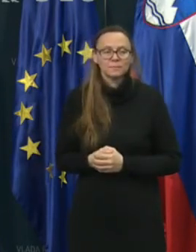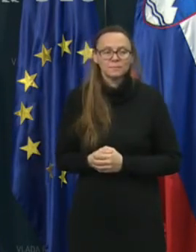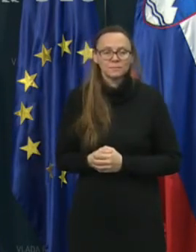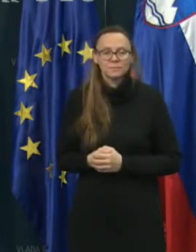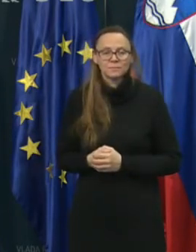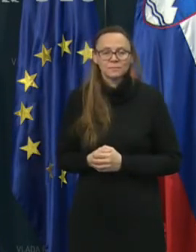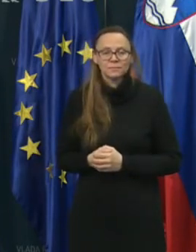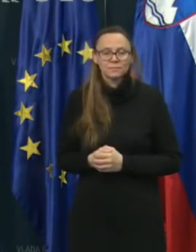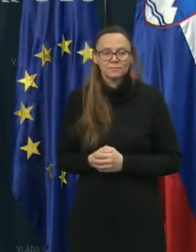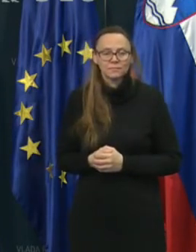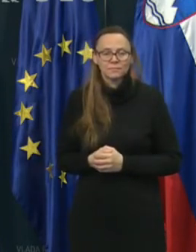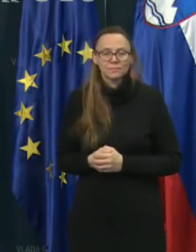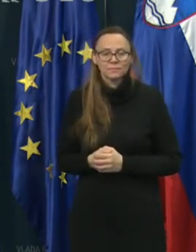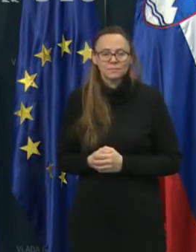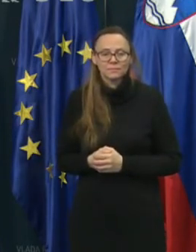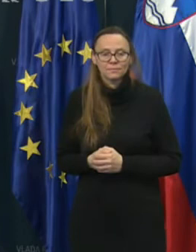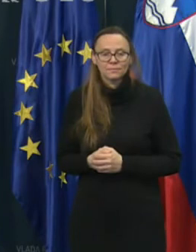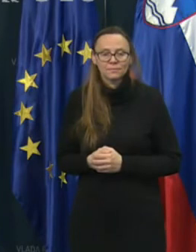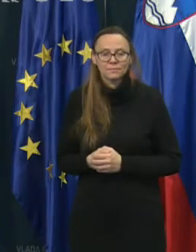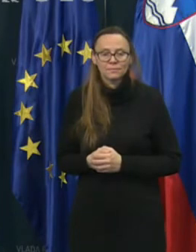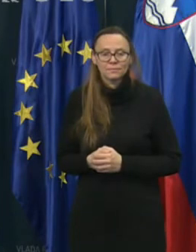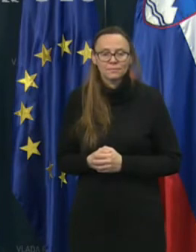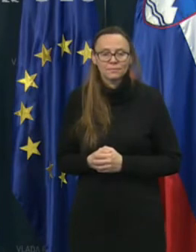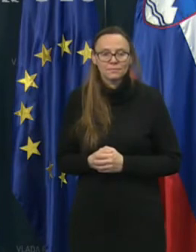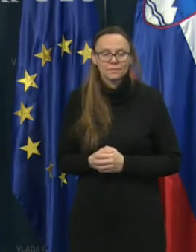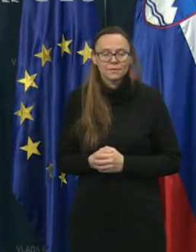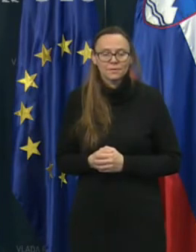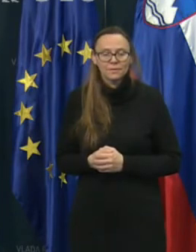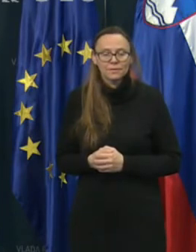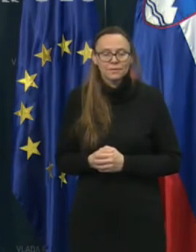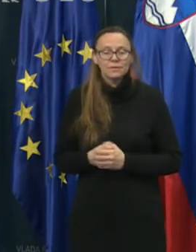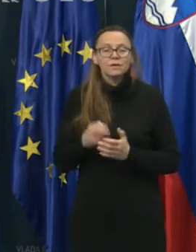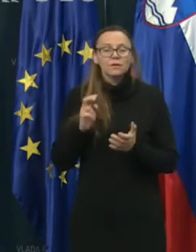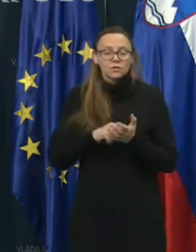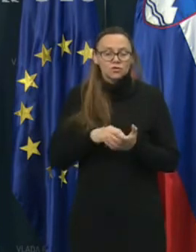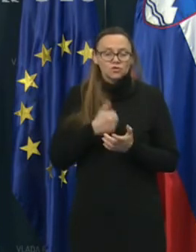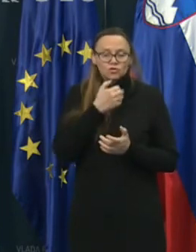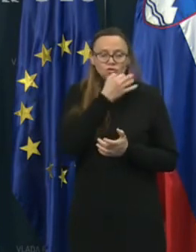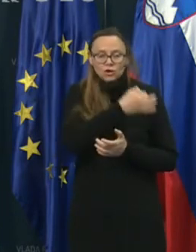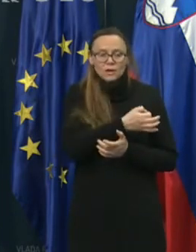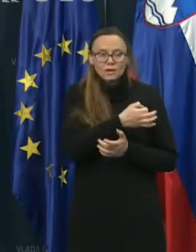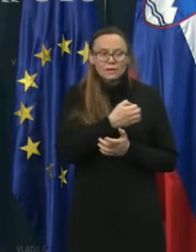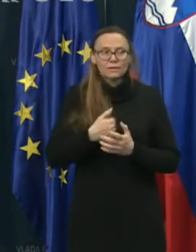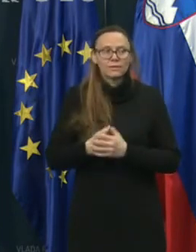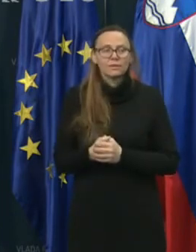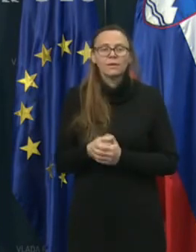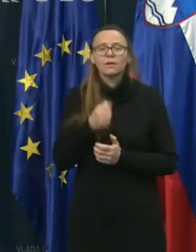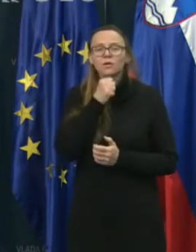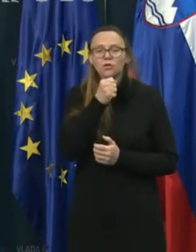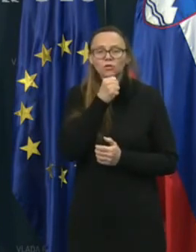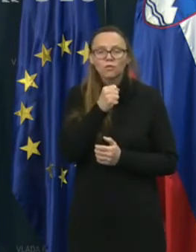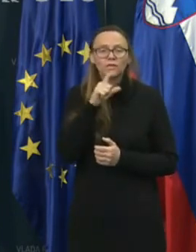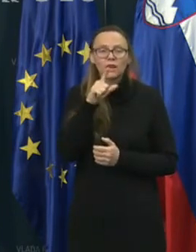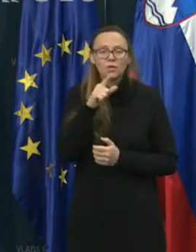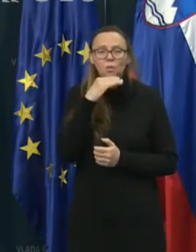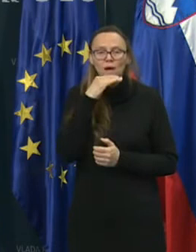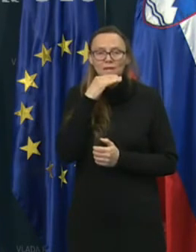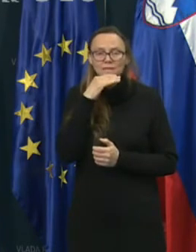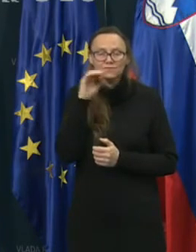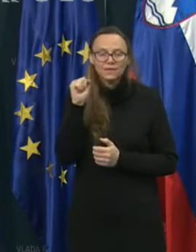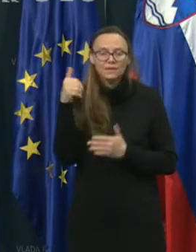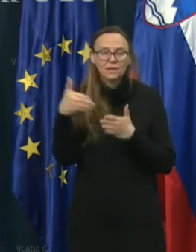gospodu Kacinu to vprašanje zastavili kasneje. Za vas pa ima zdaj vprašanje še novinar Luka Svetina, Nova 24